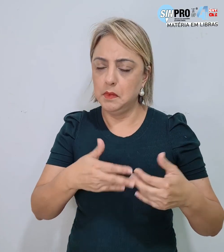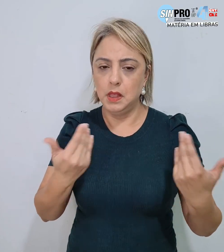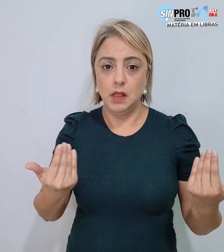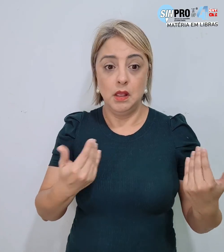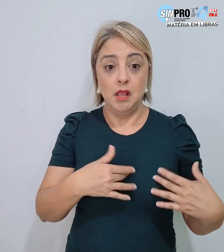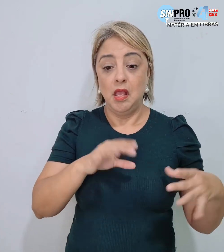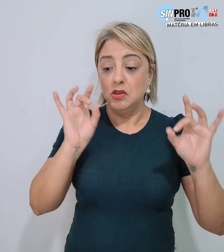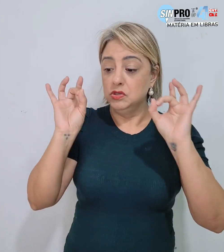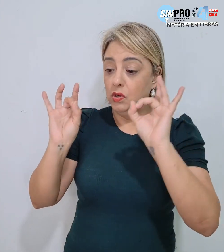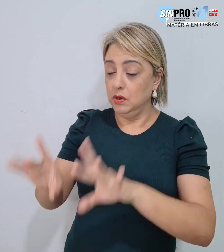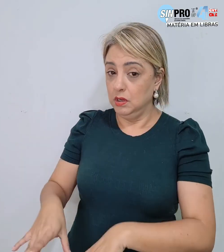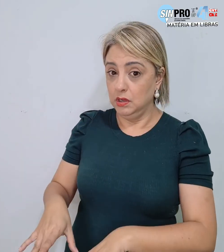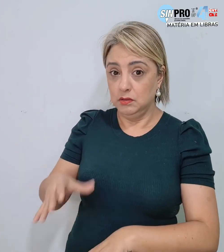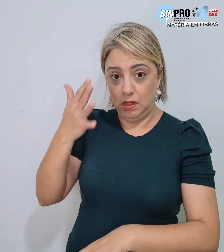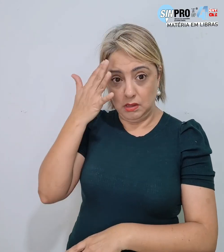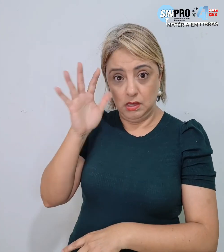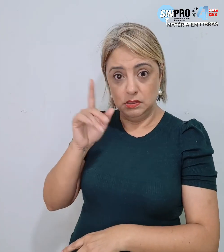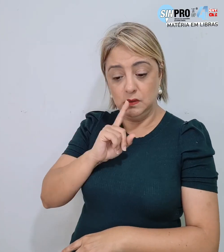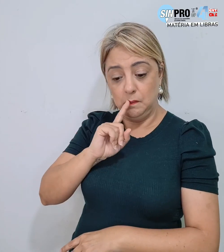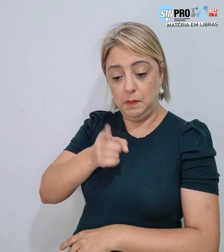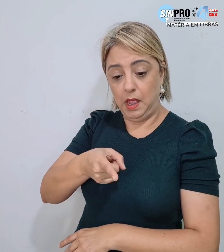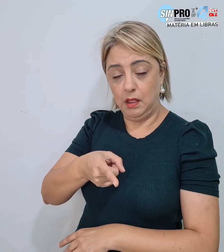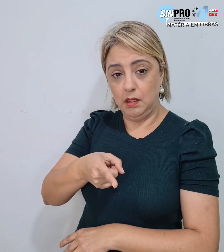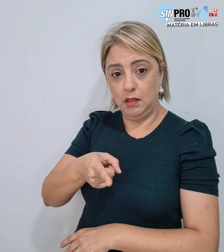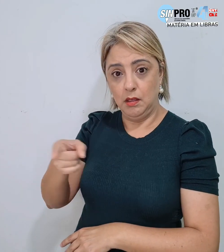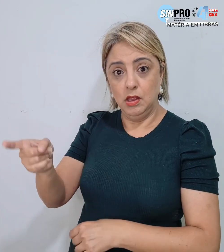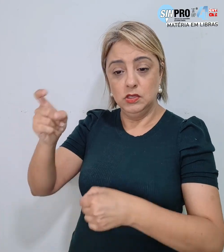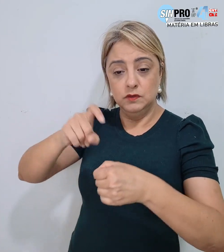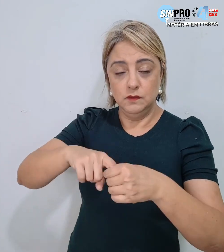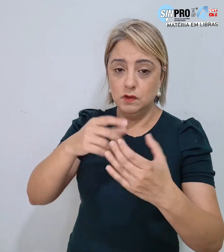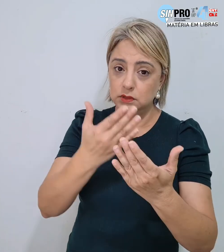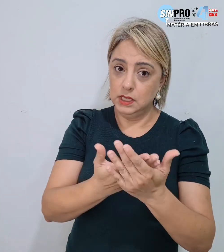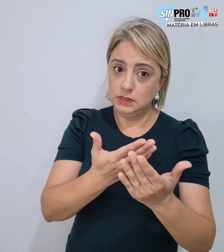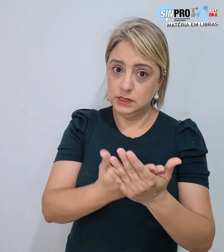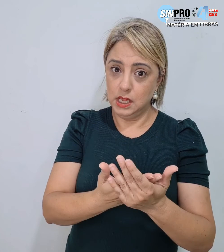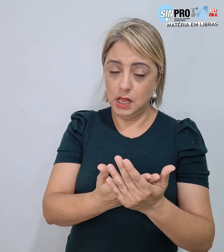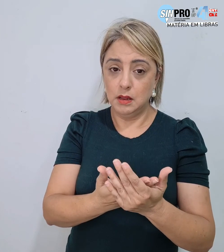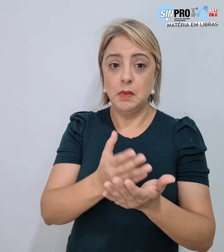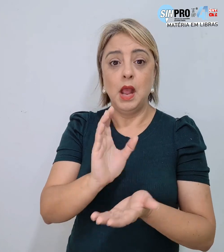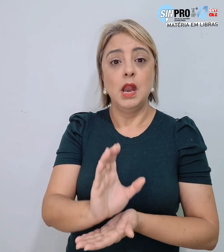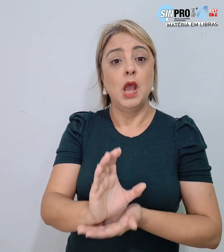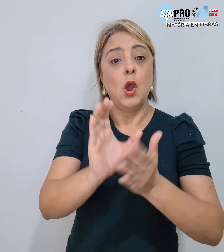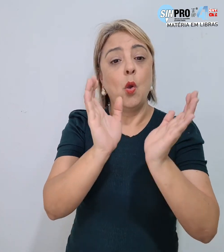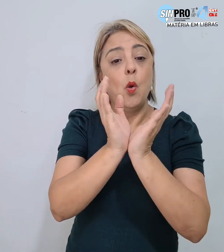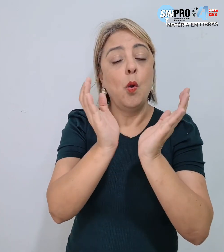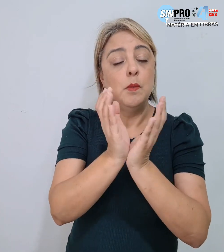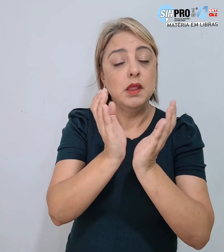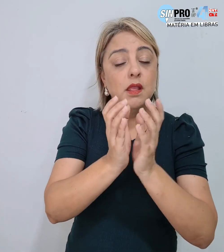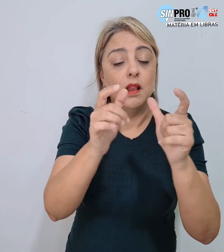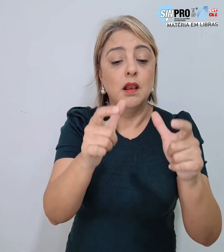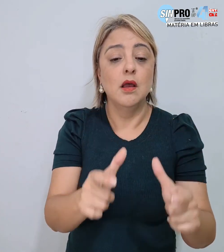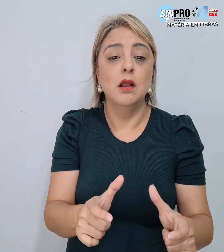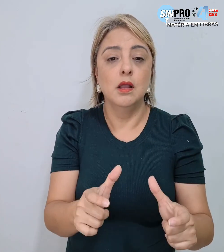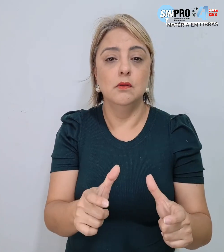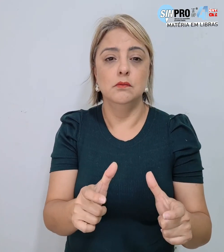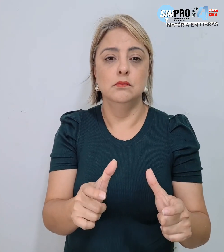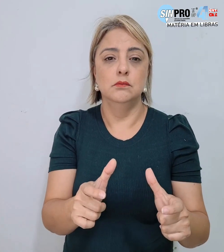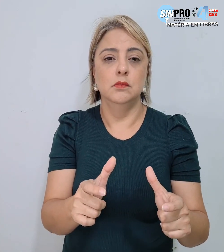e jogando a decisão e de retorno para comitês locais os